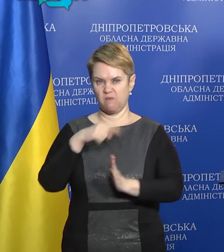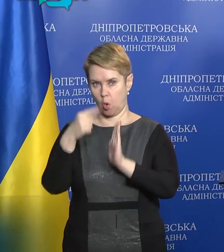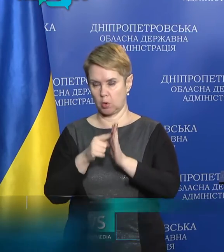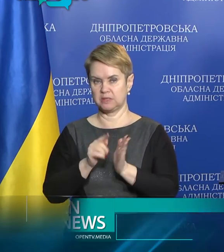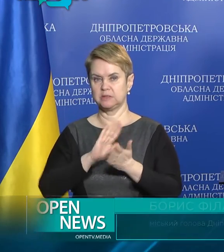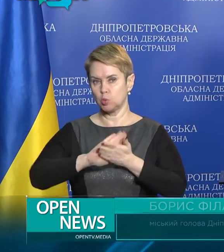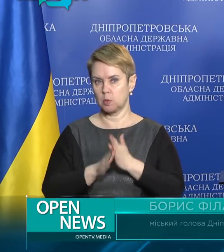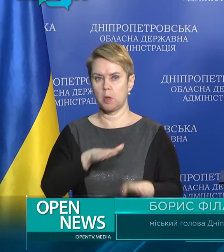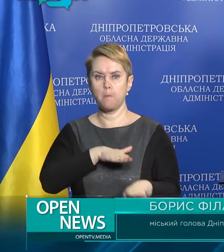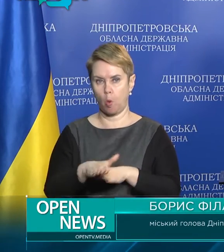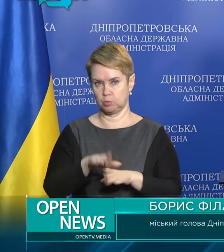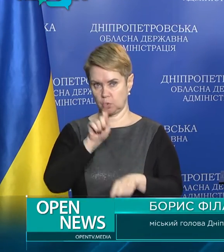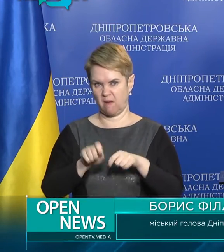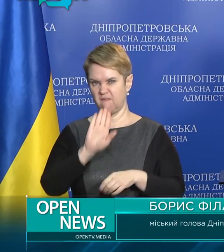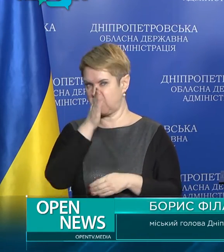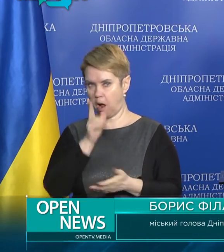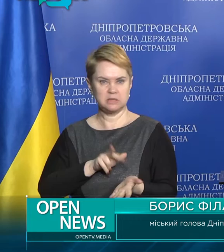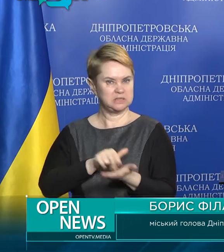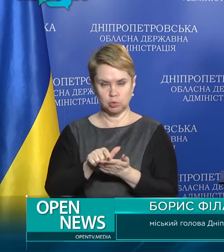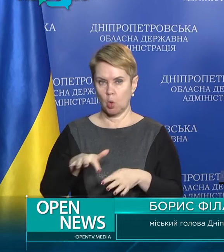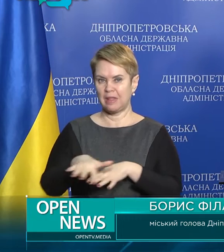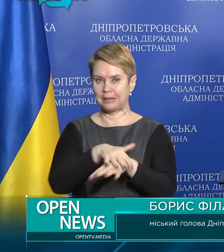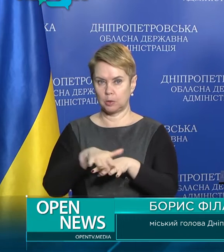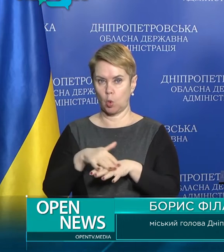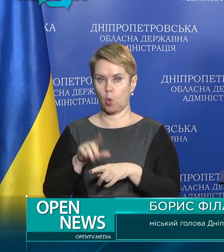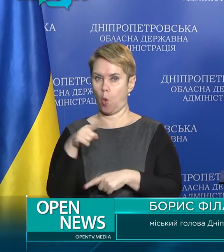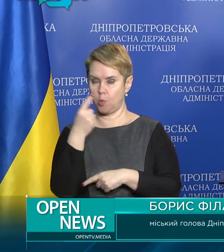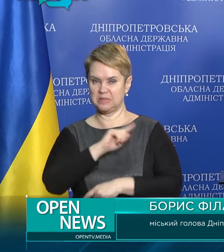ситуація повністю контролюємо. Враг не зайшов на територію області.